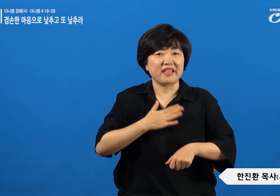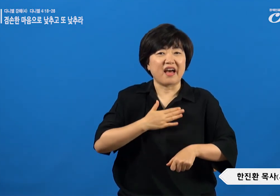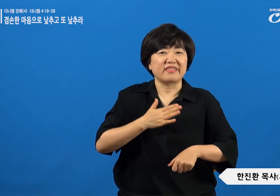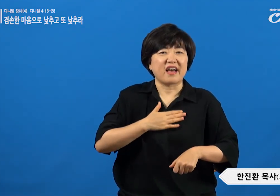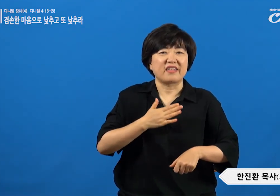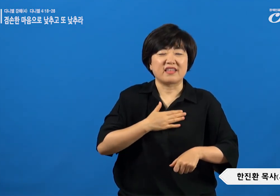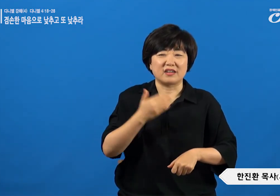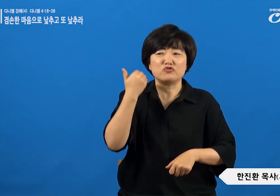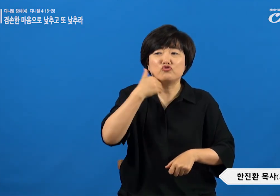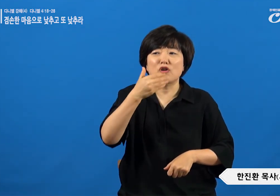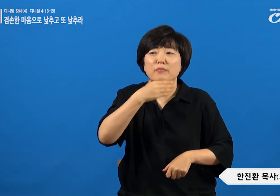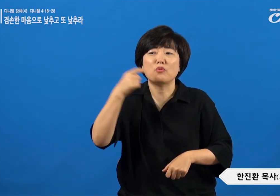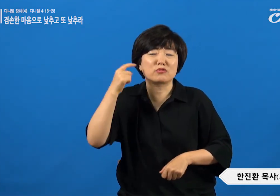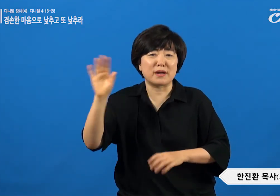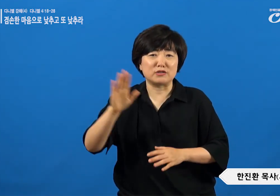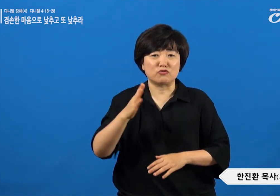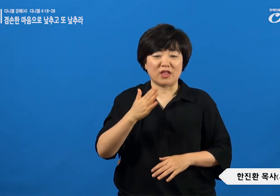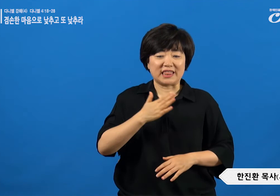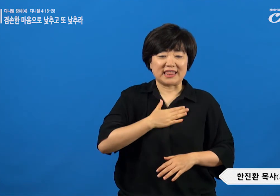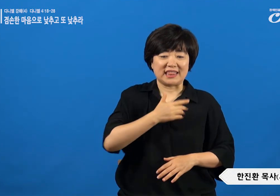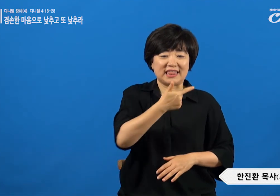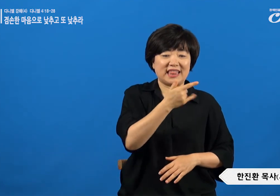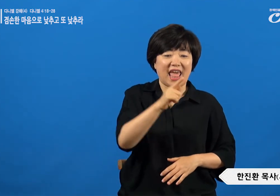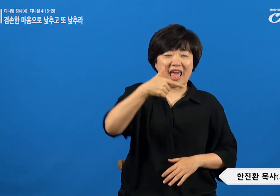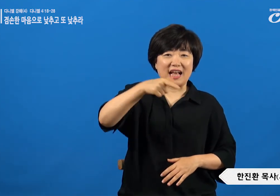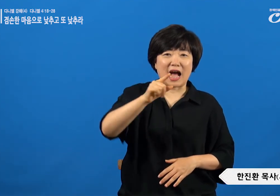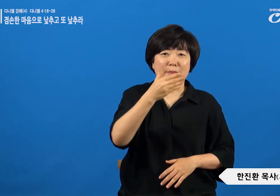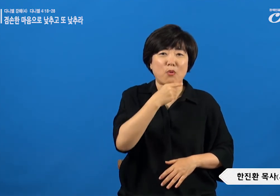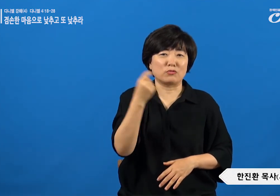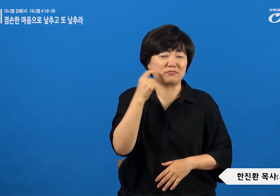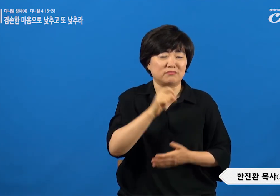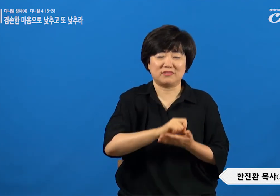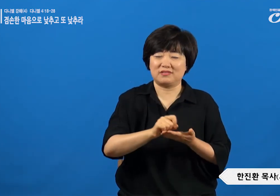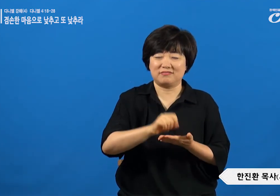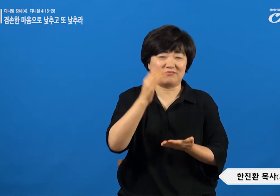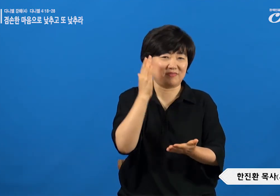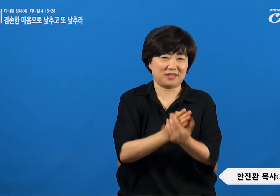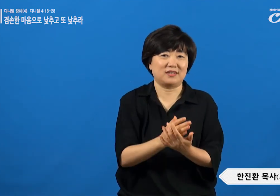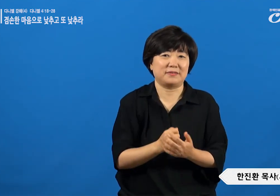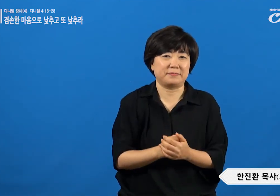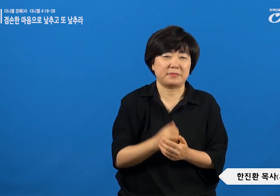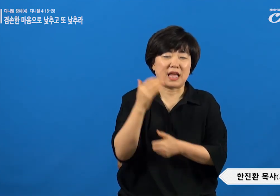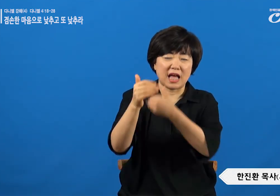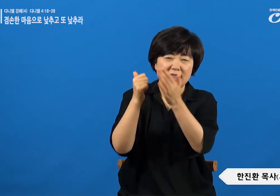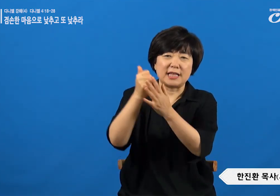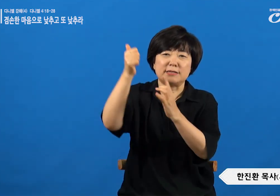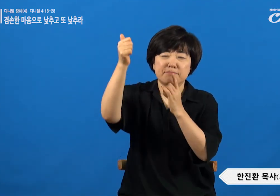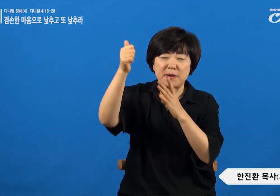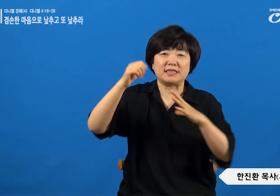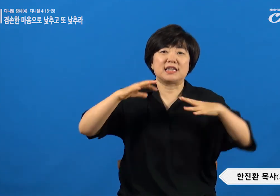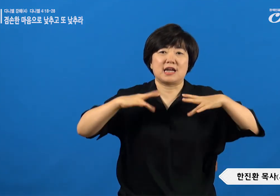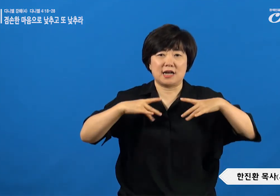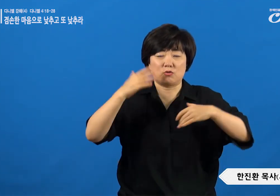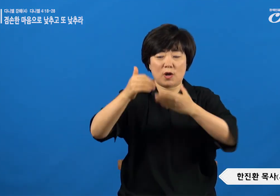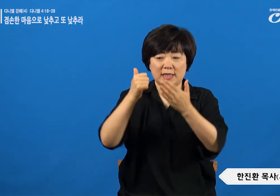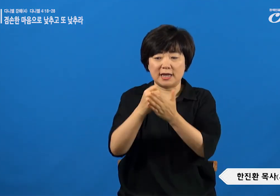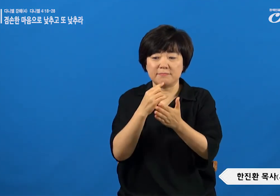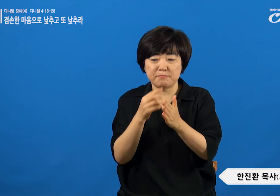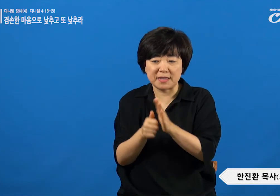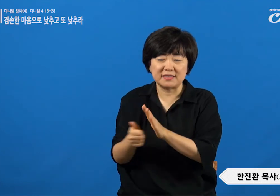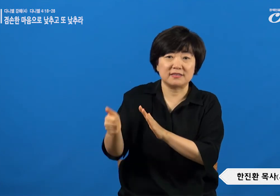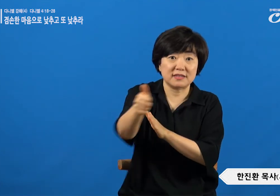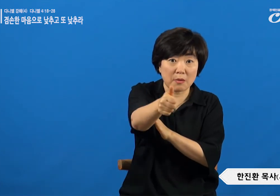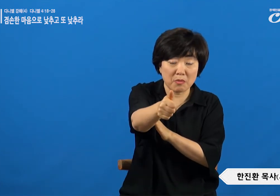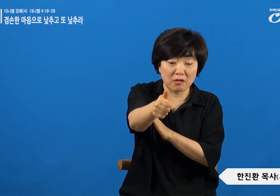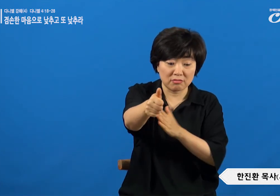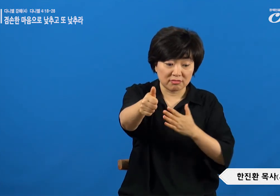누가복음이지 내가 복음을 쓰면 안 됩니다. 하나님만 자랑하고 하나님만 내세우고, 그러다 보면